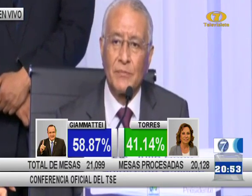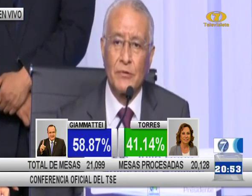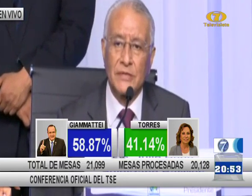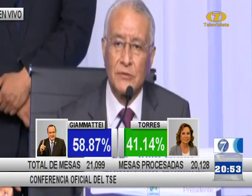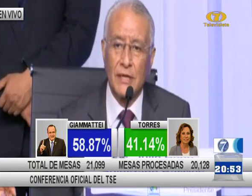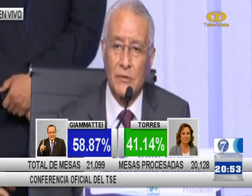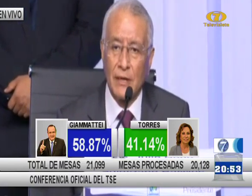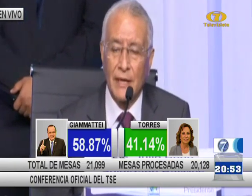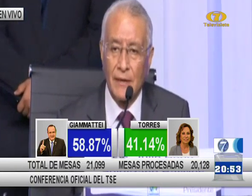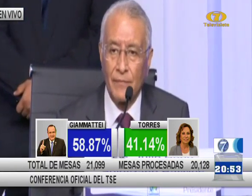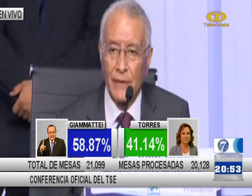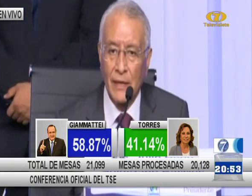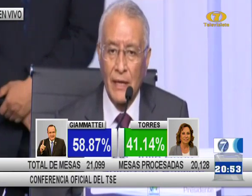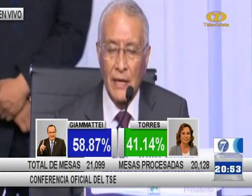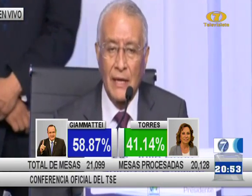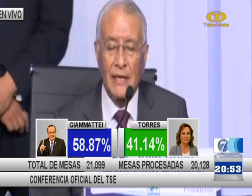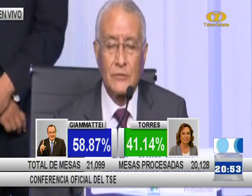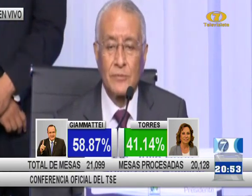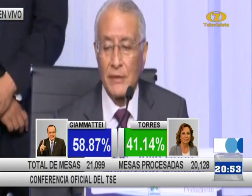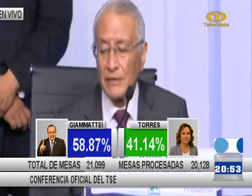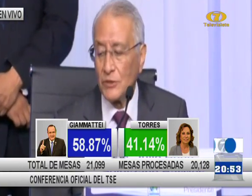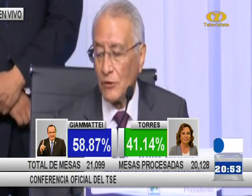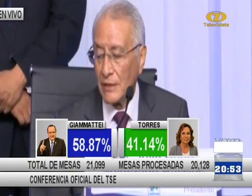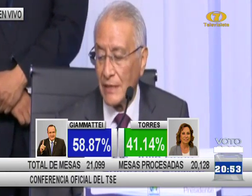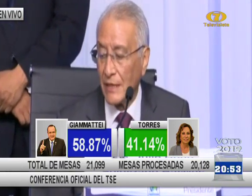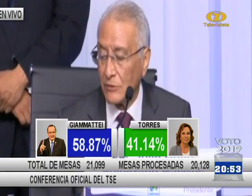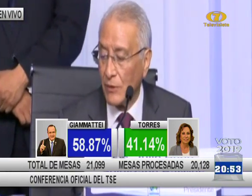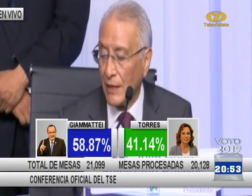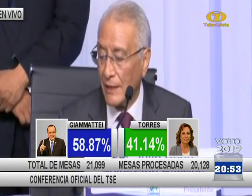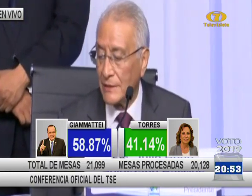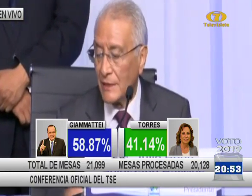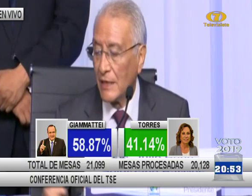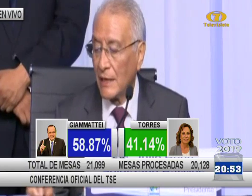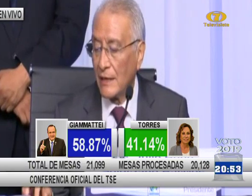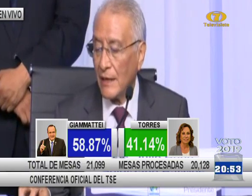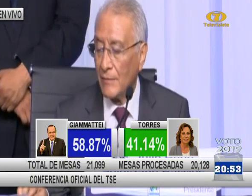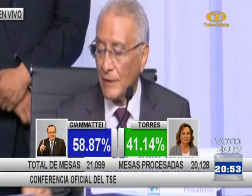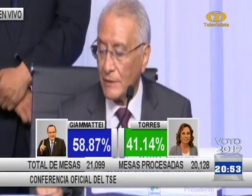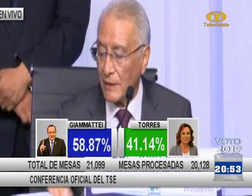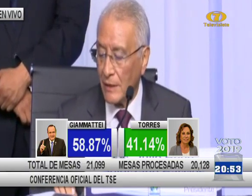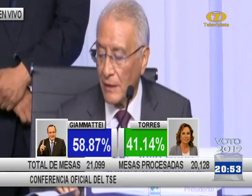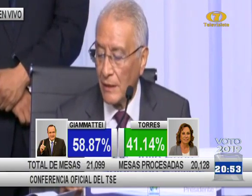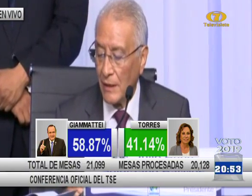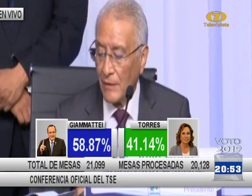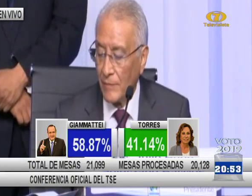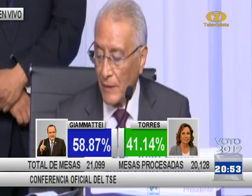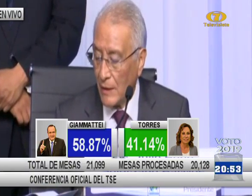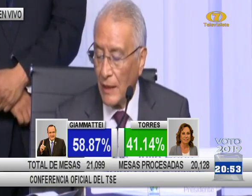durante este proceso electoral. Las observaciones electorales